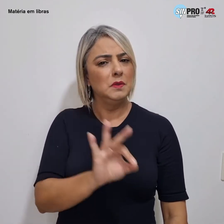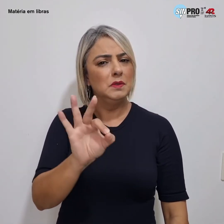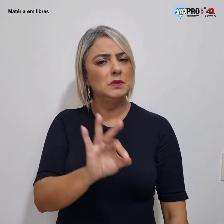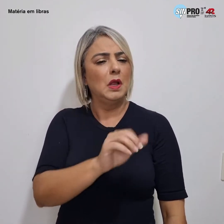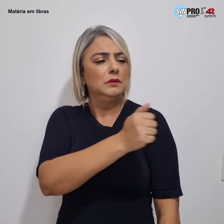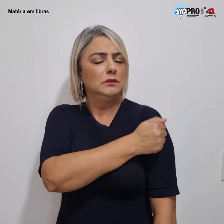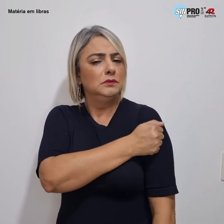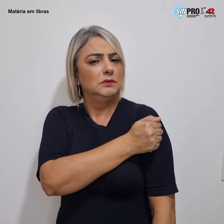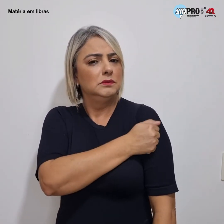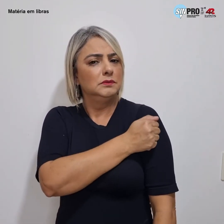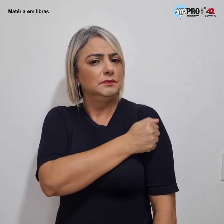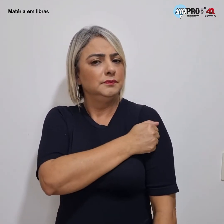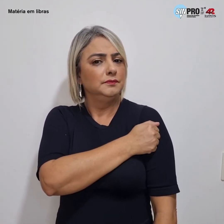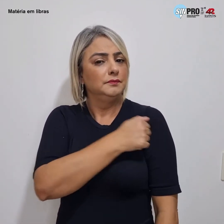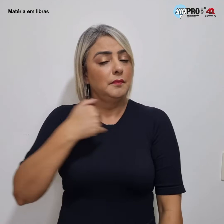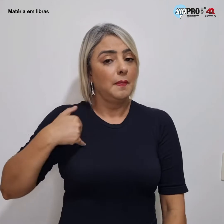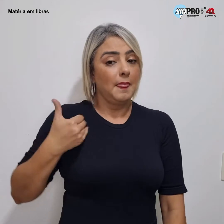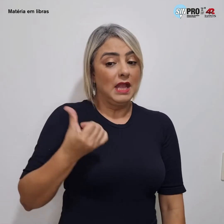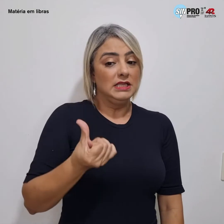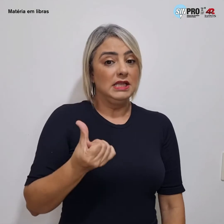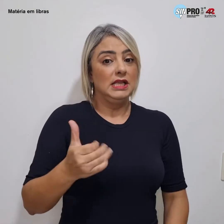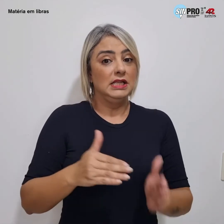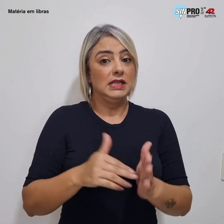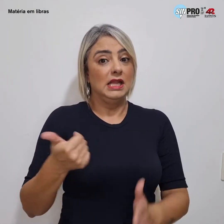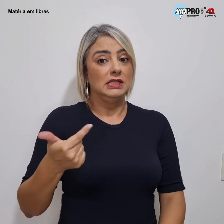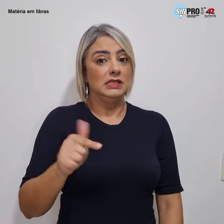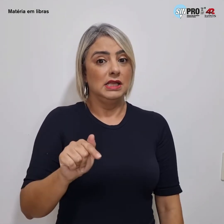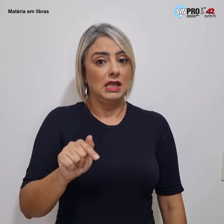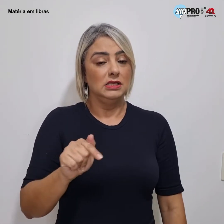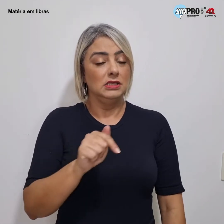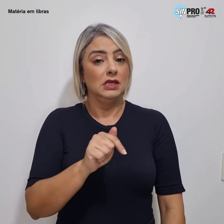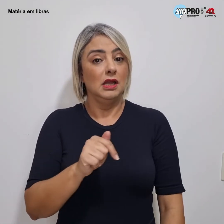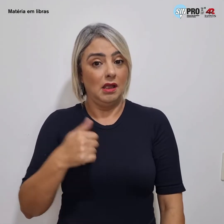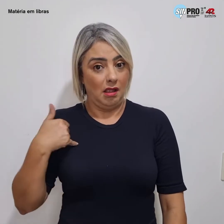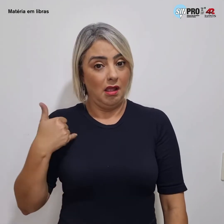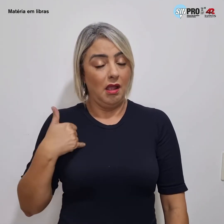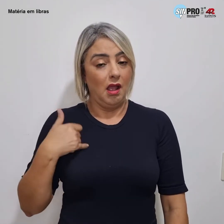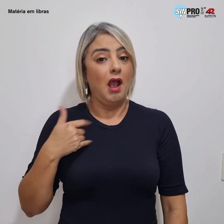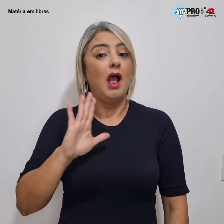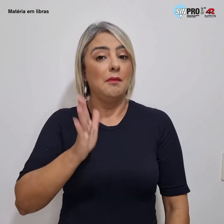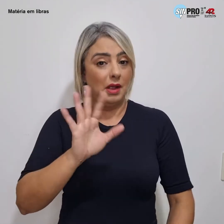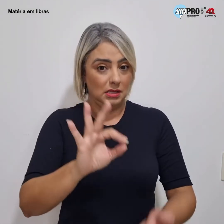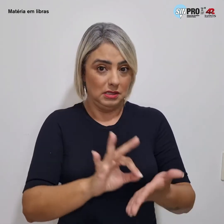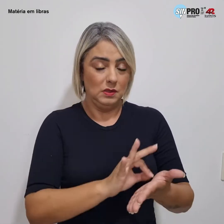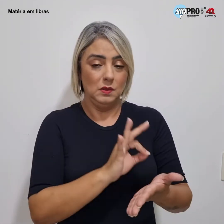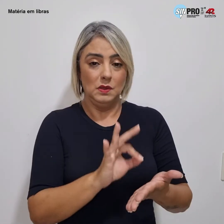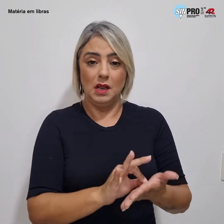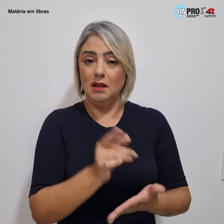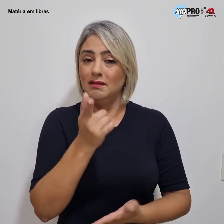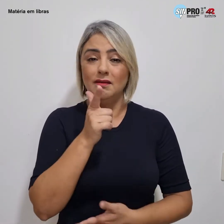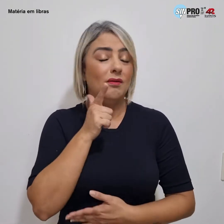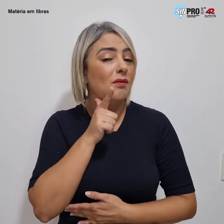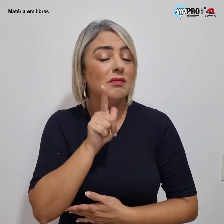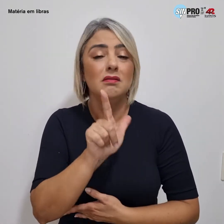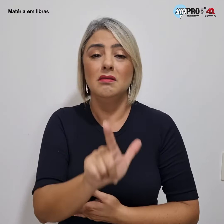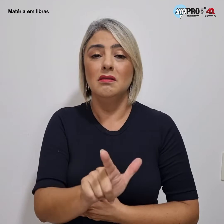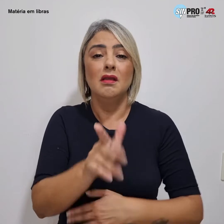80% dos estudantes entre 6 e 17 anos, embora matriculados, não